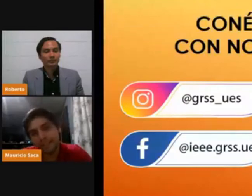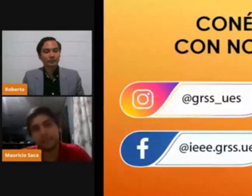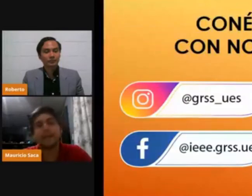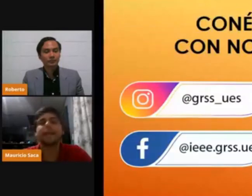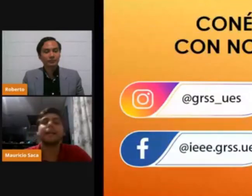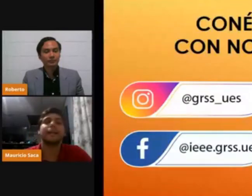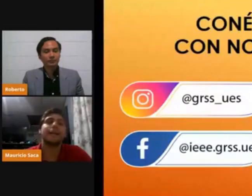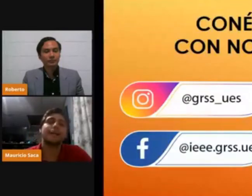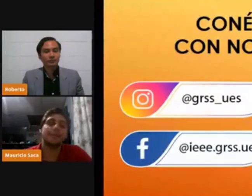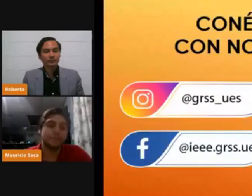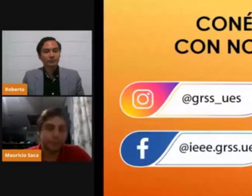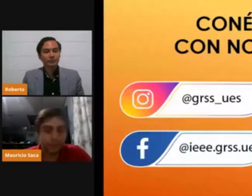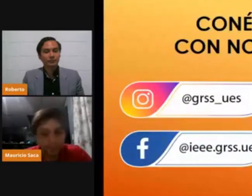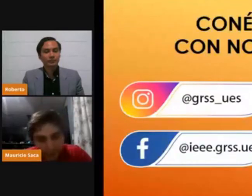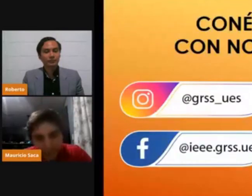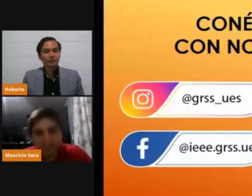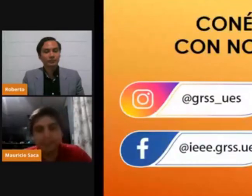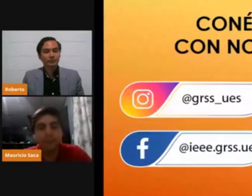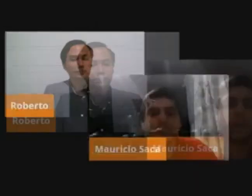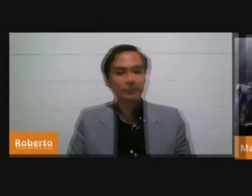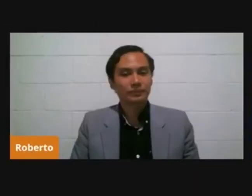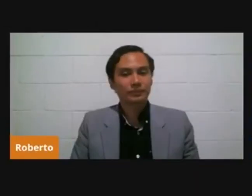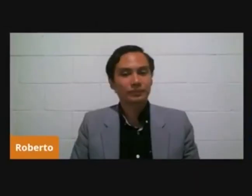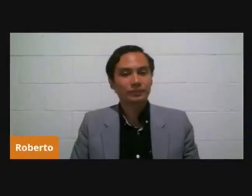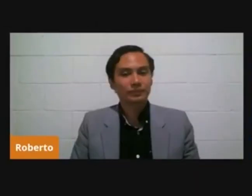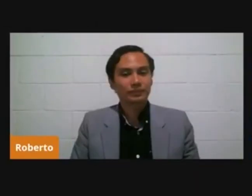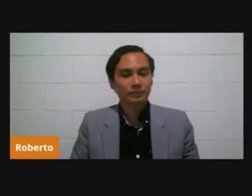Y sin más que agregar, muchísimas gracias